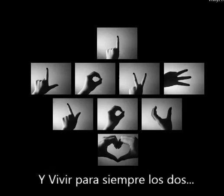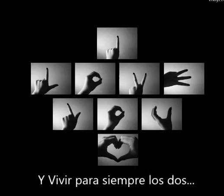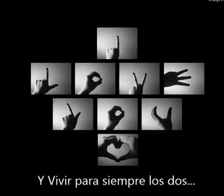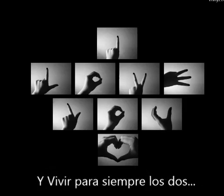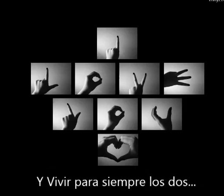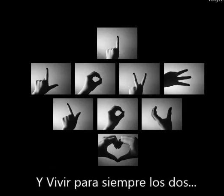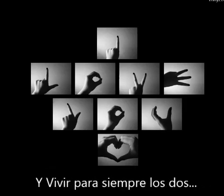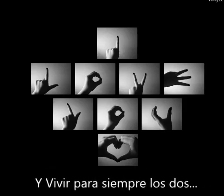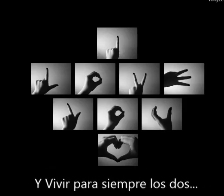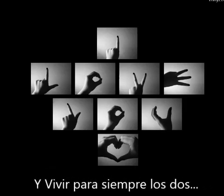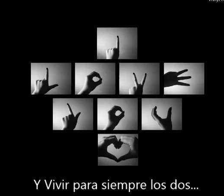dos